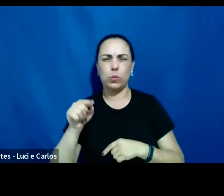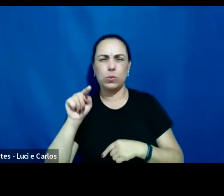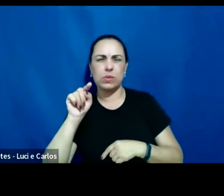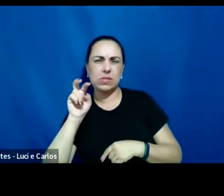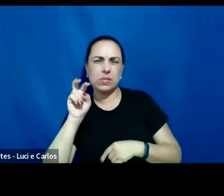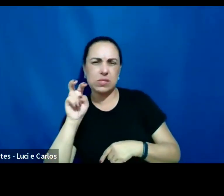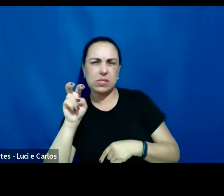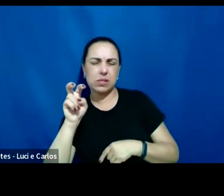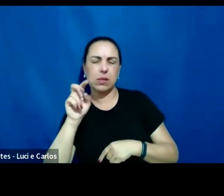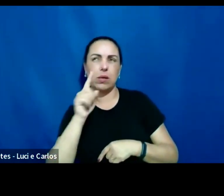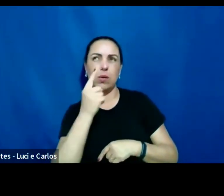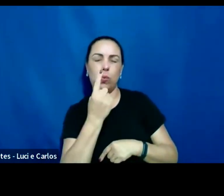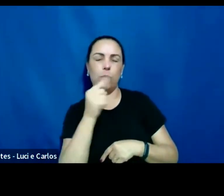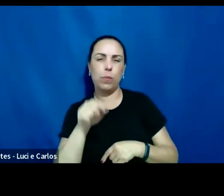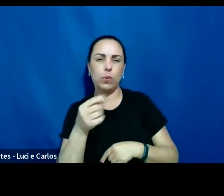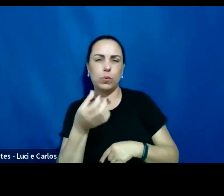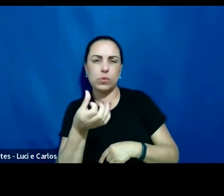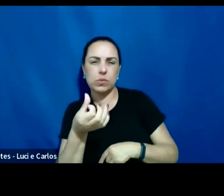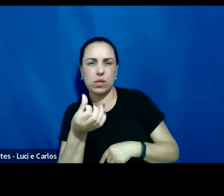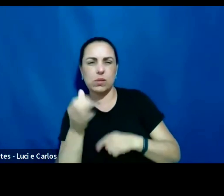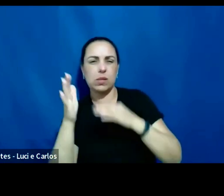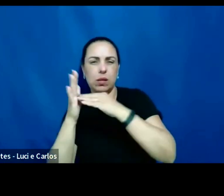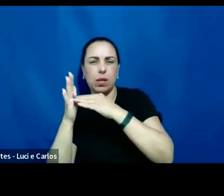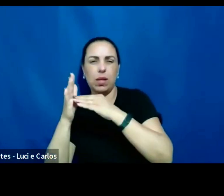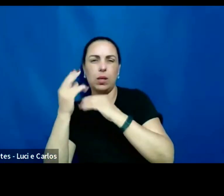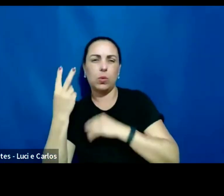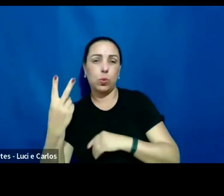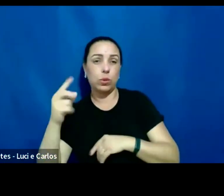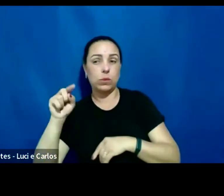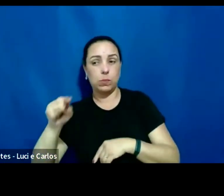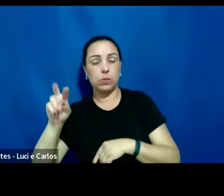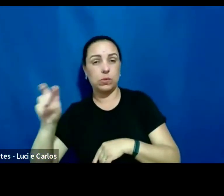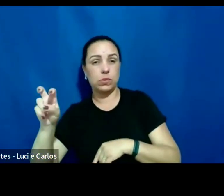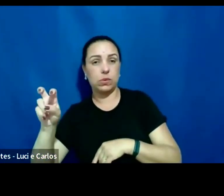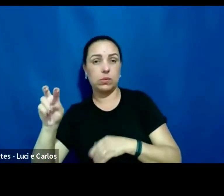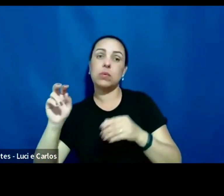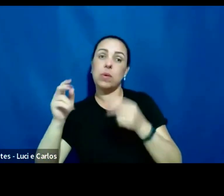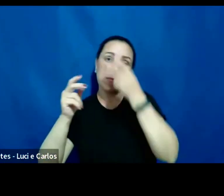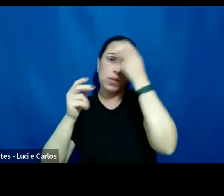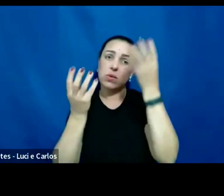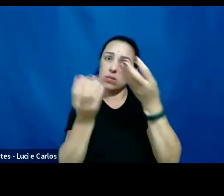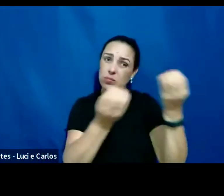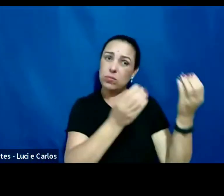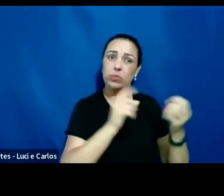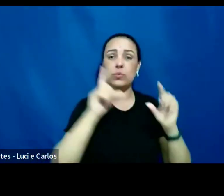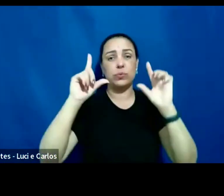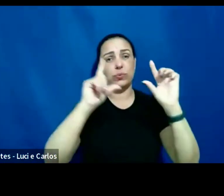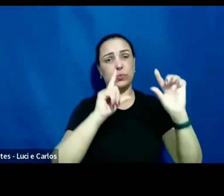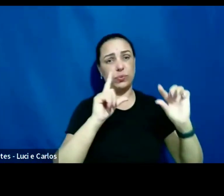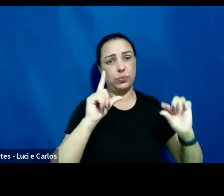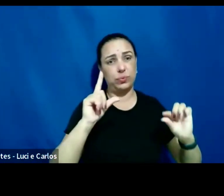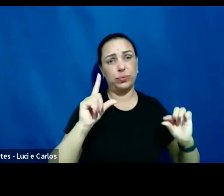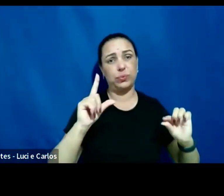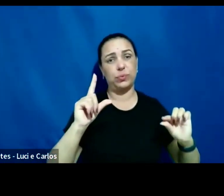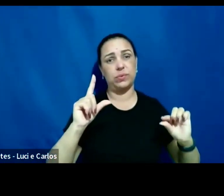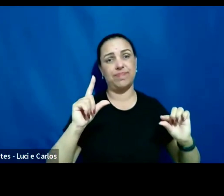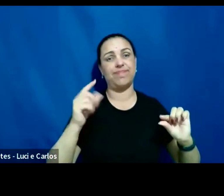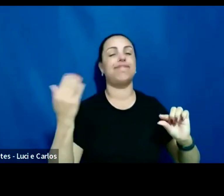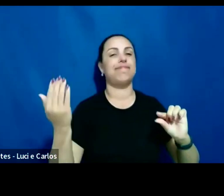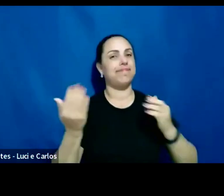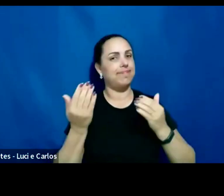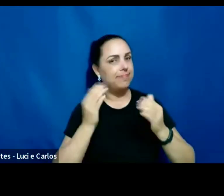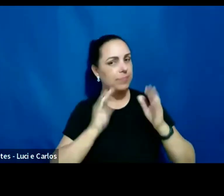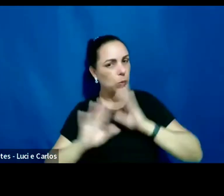2,5. A maioria está em 2, 1,9, 1,8. Então tá baixo. Tá? Então isso é importante cuidar do